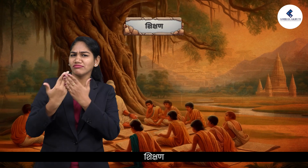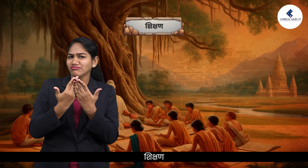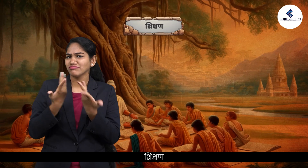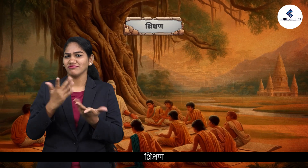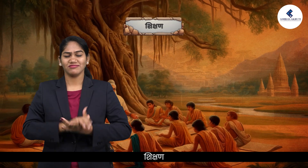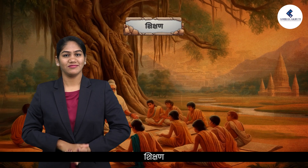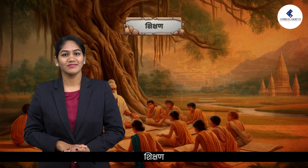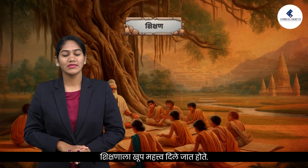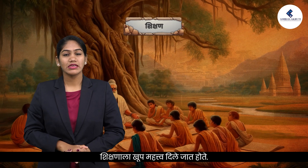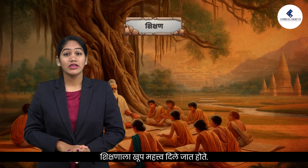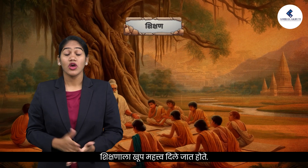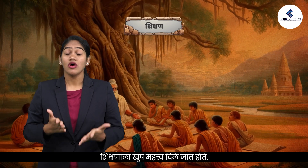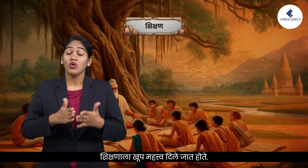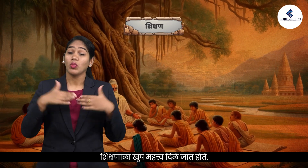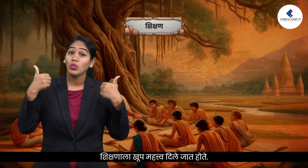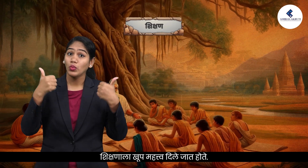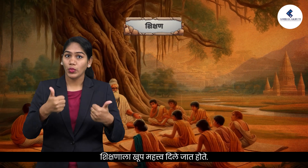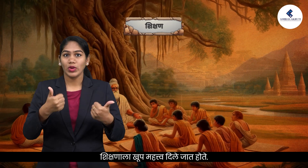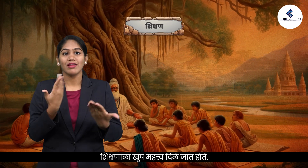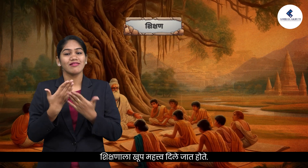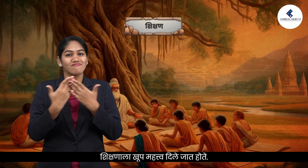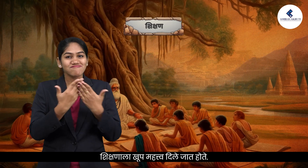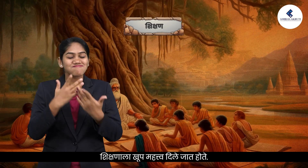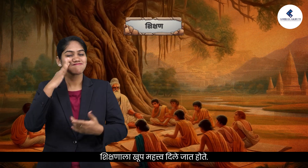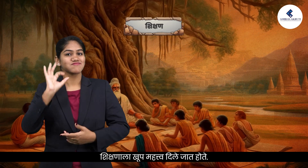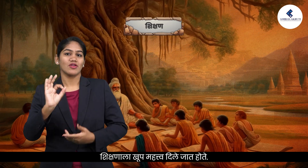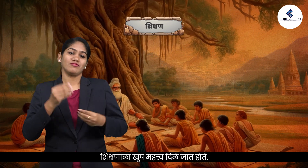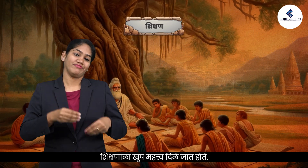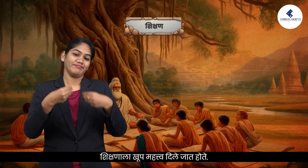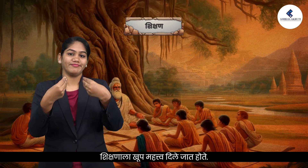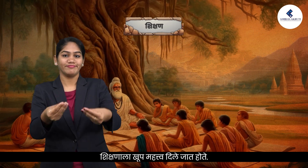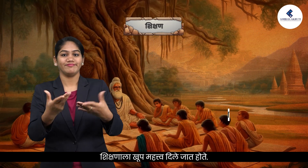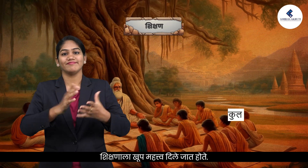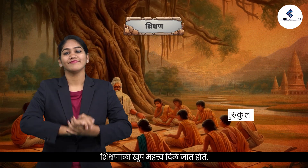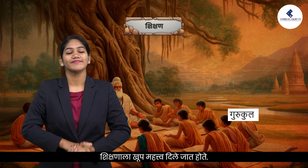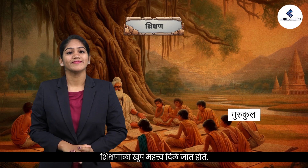शिक्षण. शिक्षणाला खूप महत्त्व दिले जात होते.